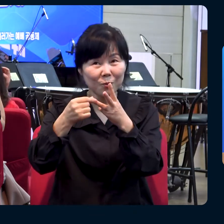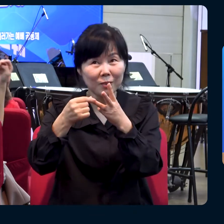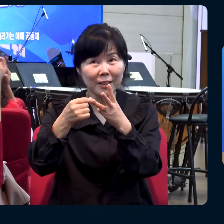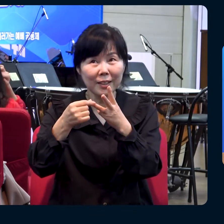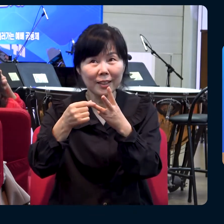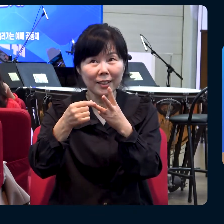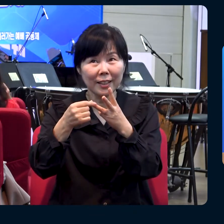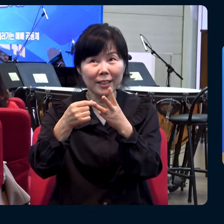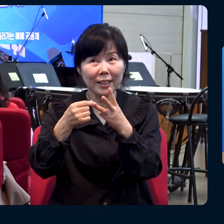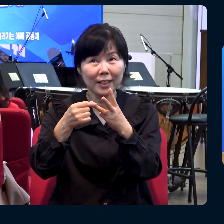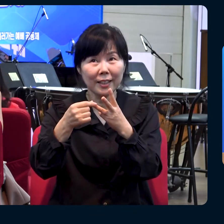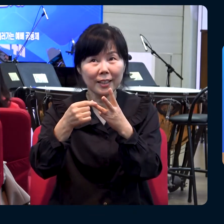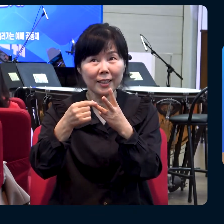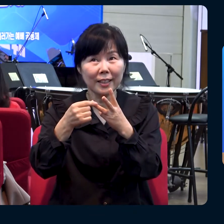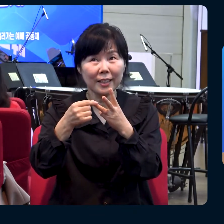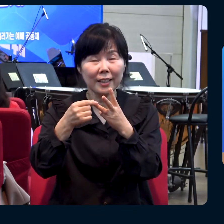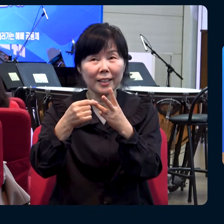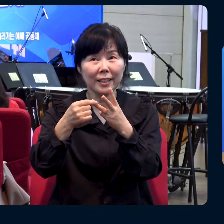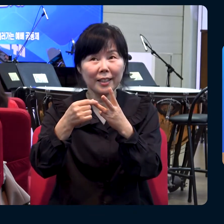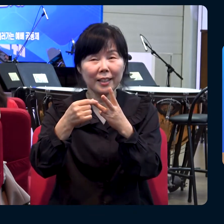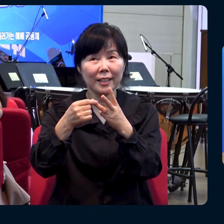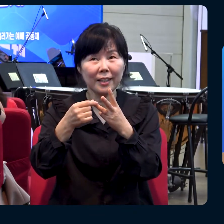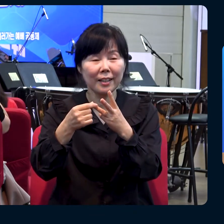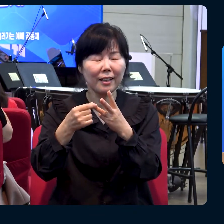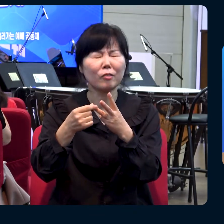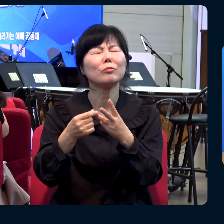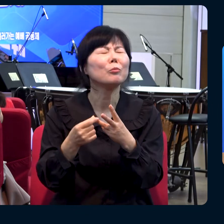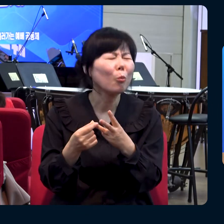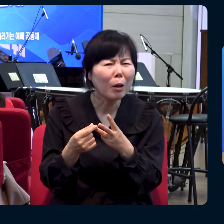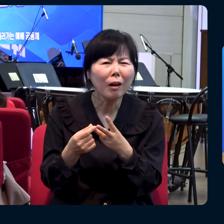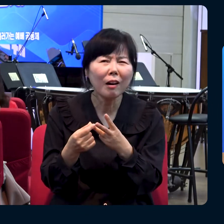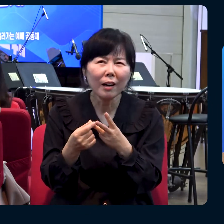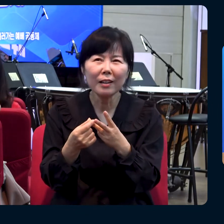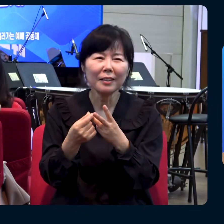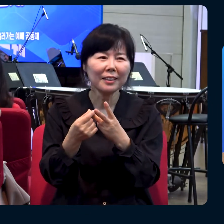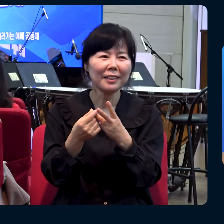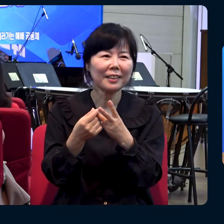3번 한 마리만 가져갔기 때문에 그래도 감사해서 보낸다. 3번